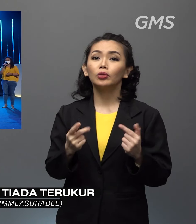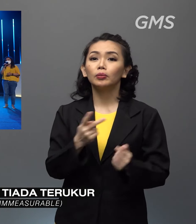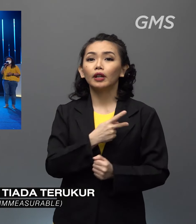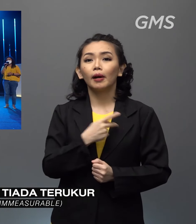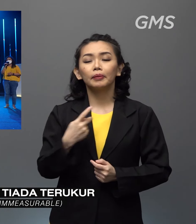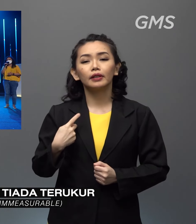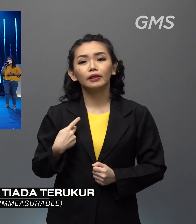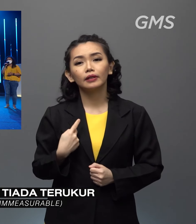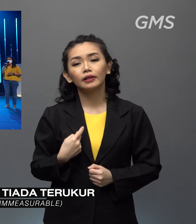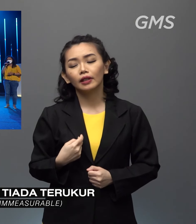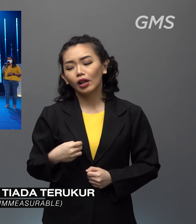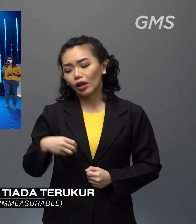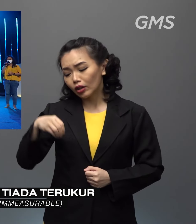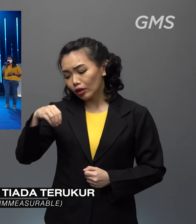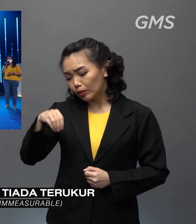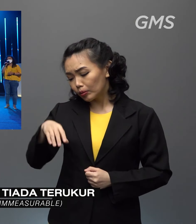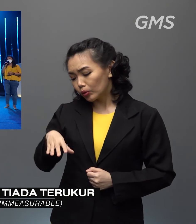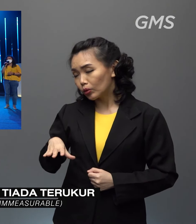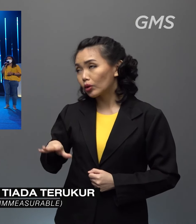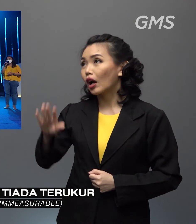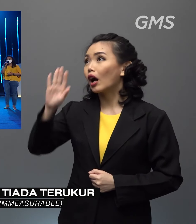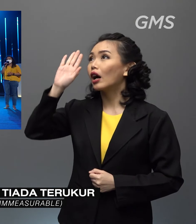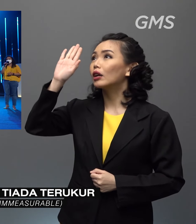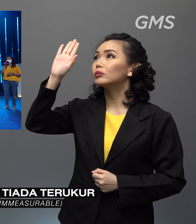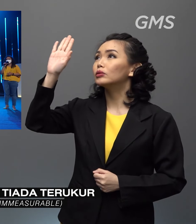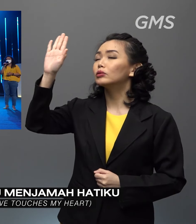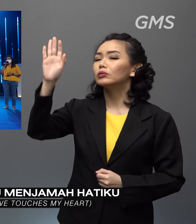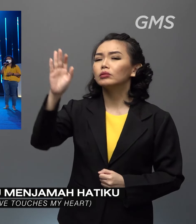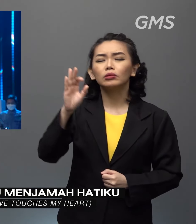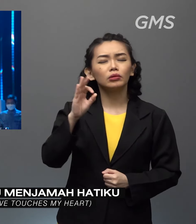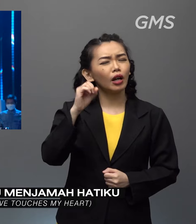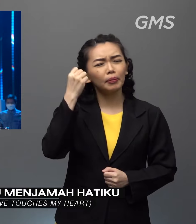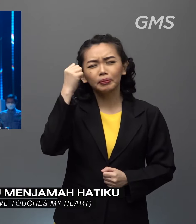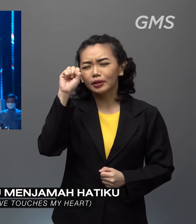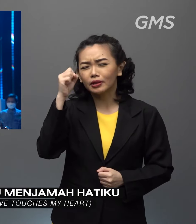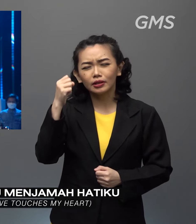Kemurahan-Mu tiada terukur.